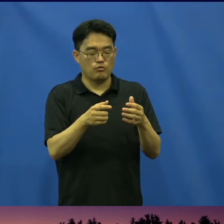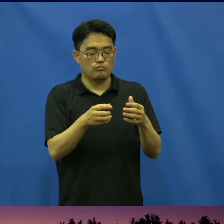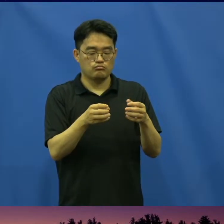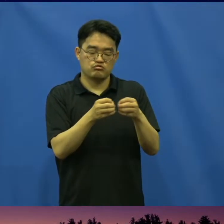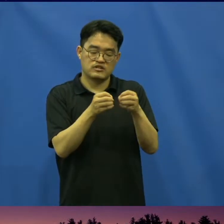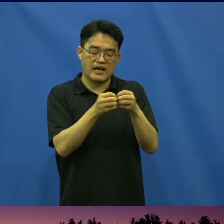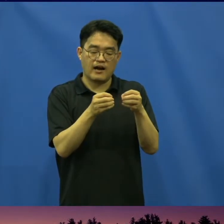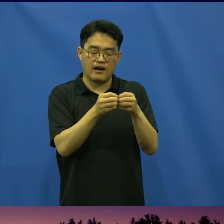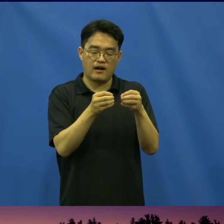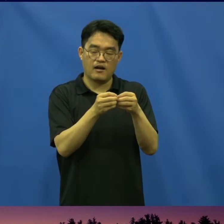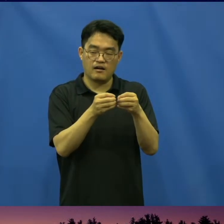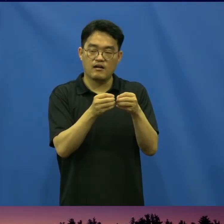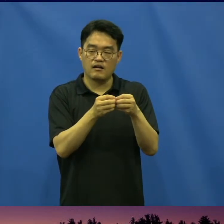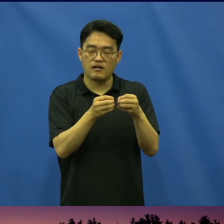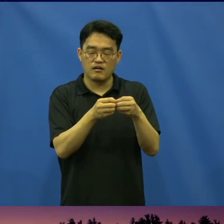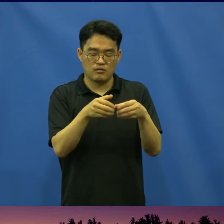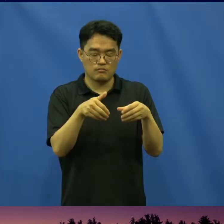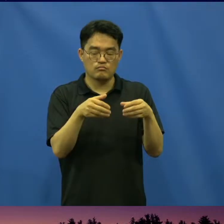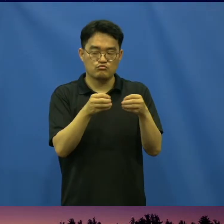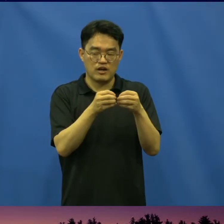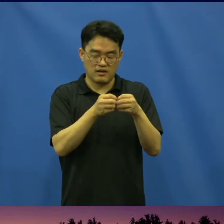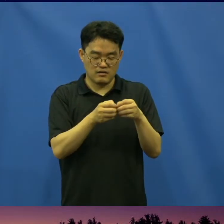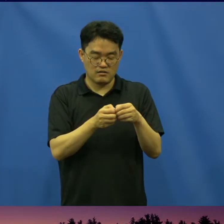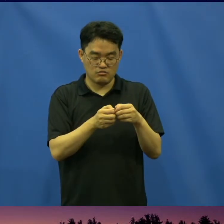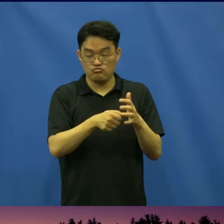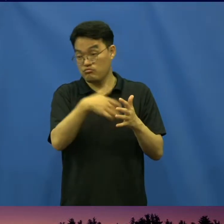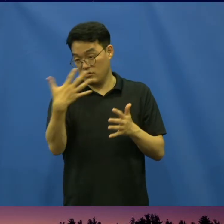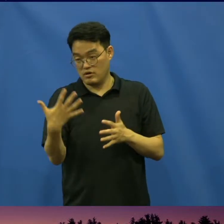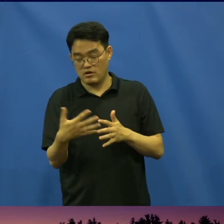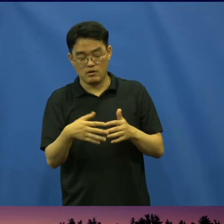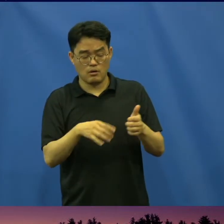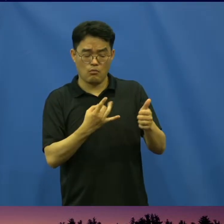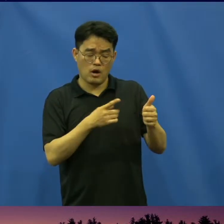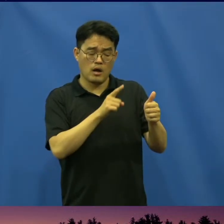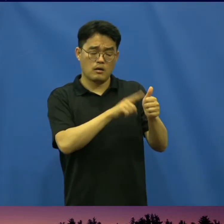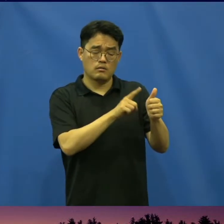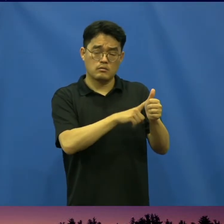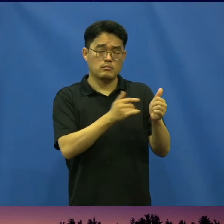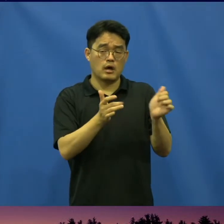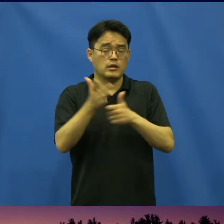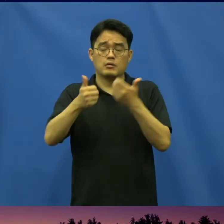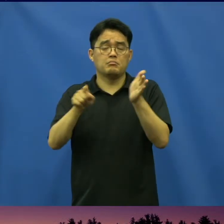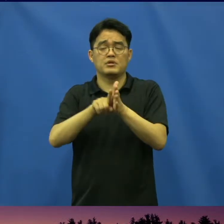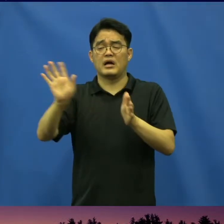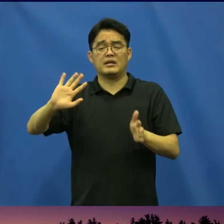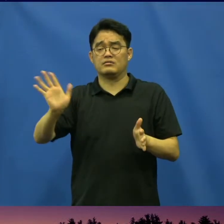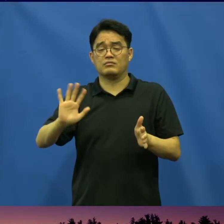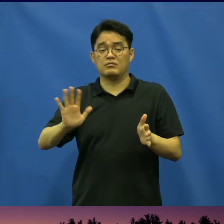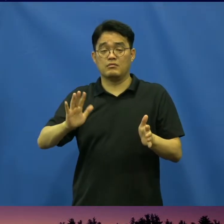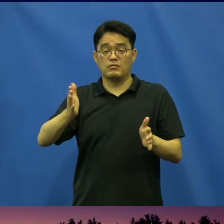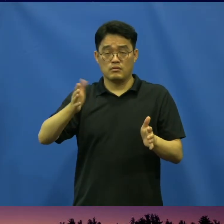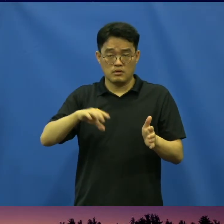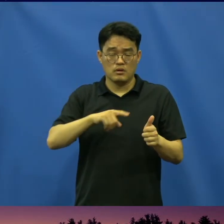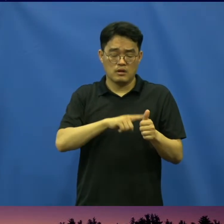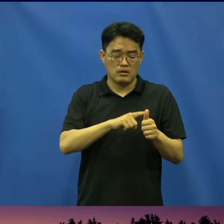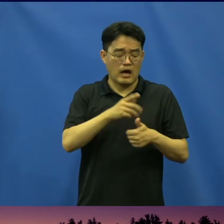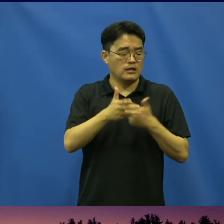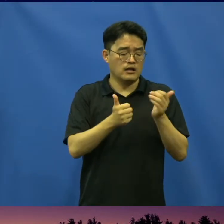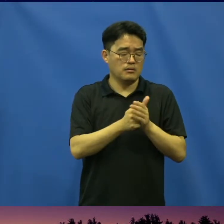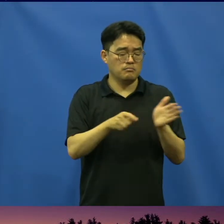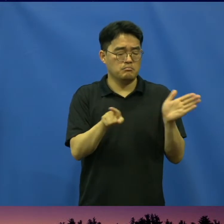기독교 문화 속에 그냥 가족들이고 학교고 전부 다 기독교적인 환경 속에 자랐는데 강력한